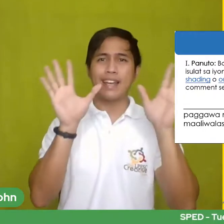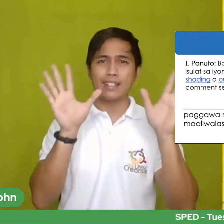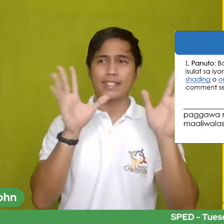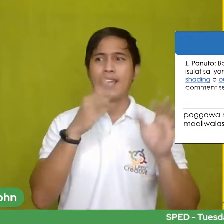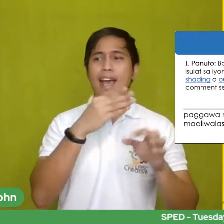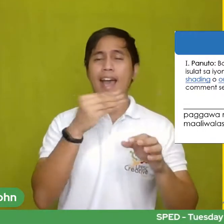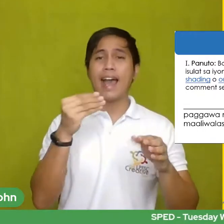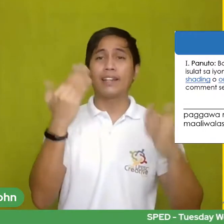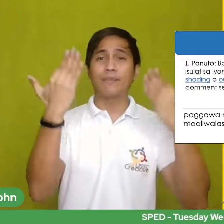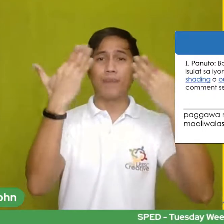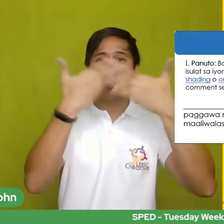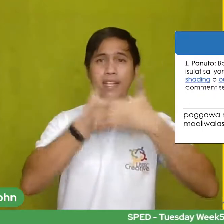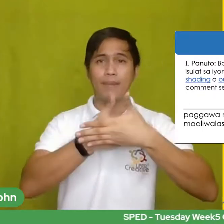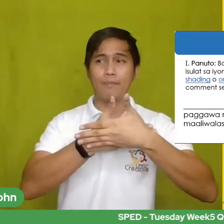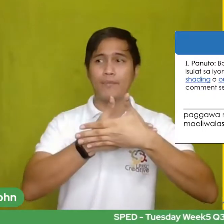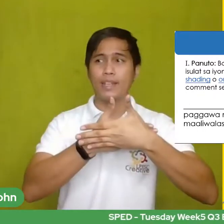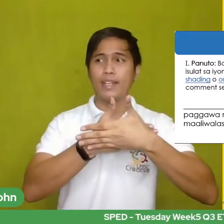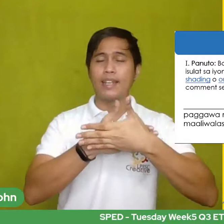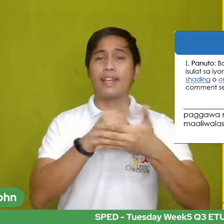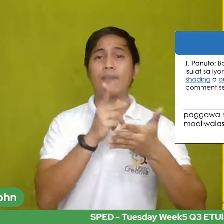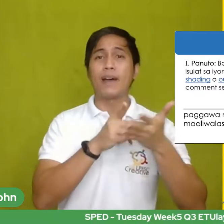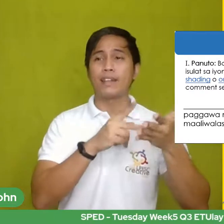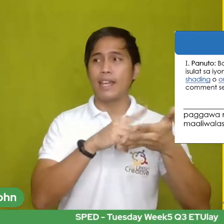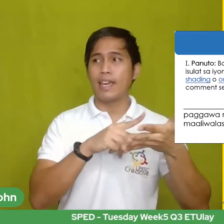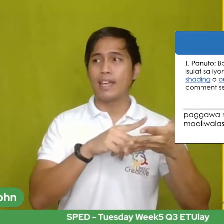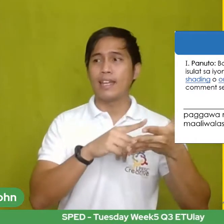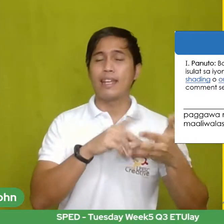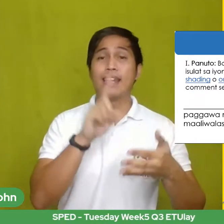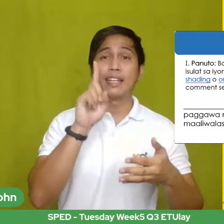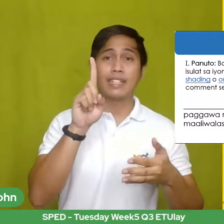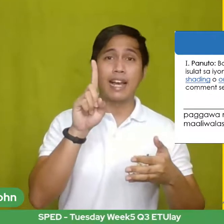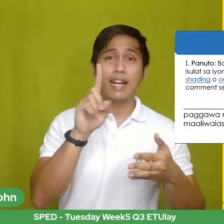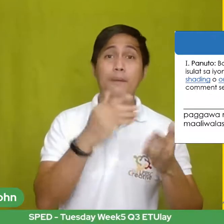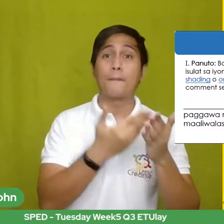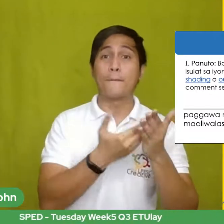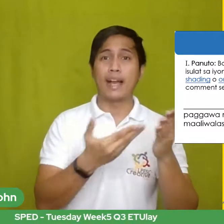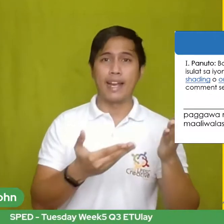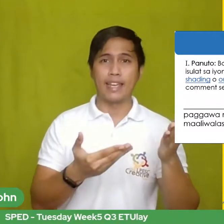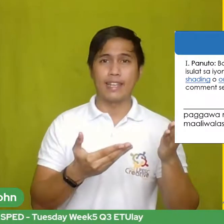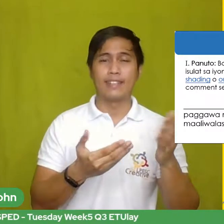maaliwalas at madilim na parte ng isang bagay.